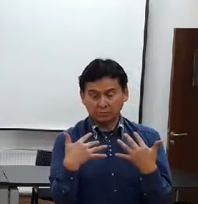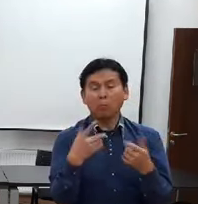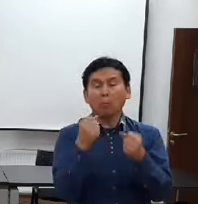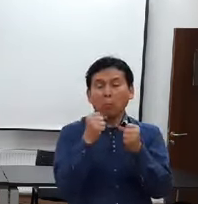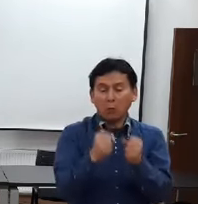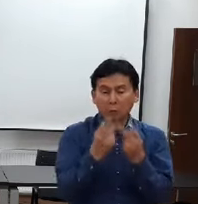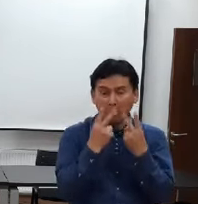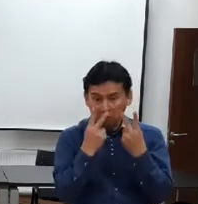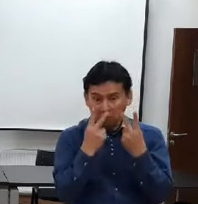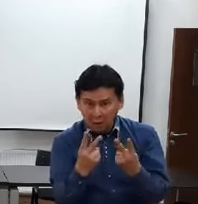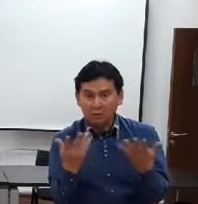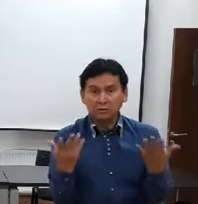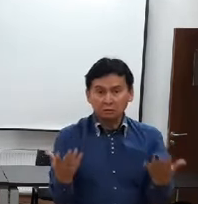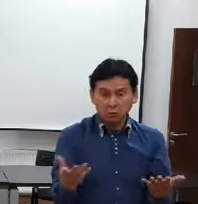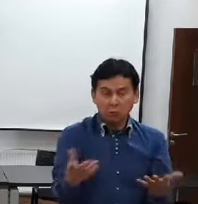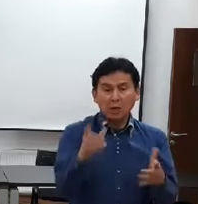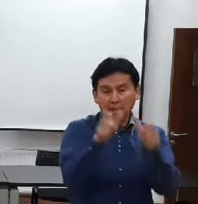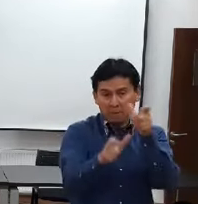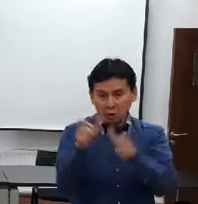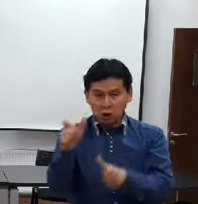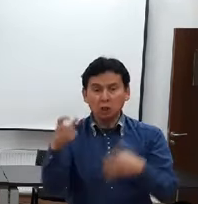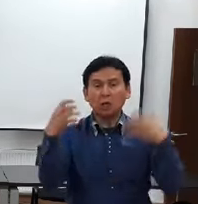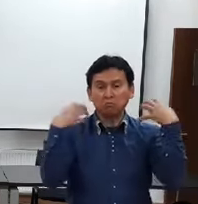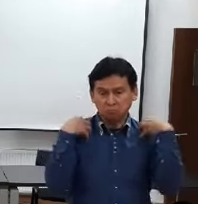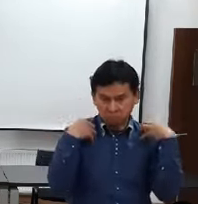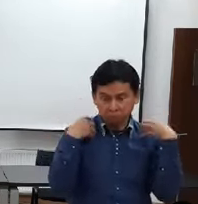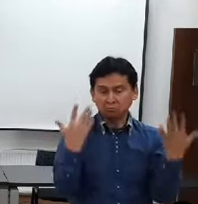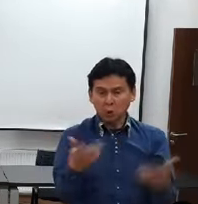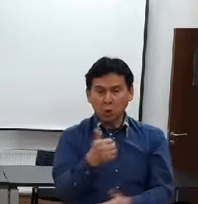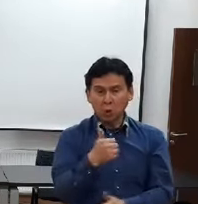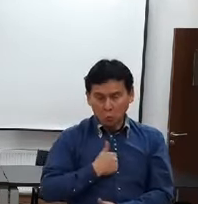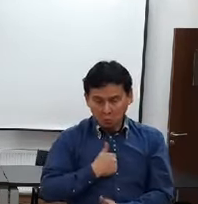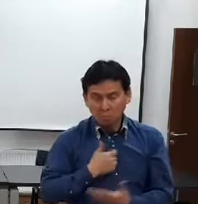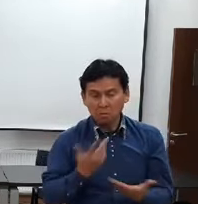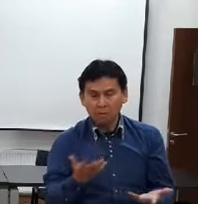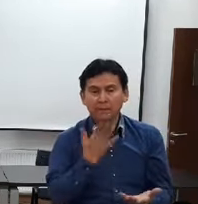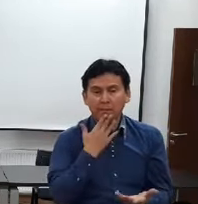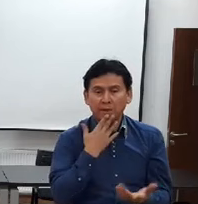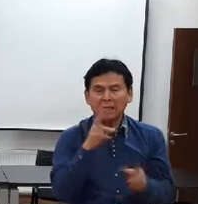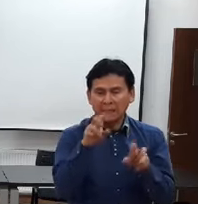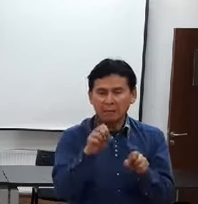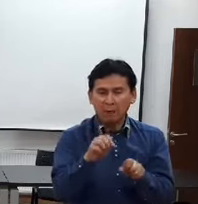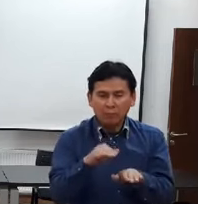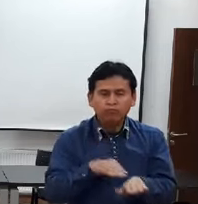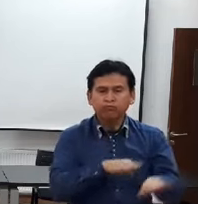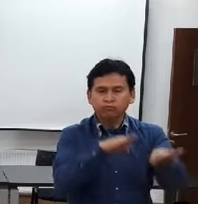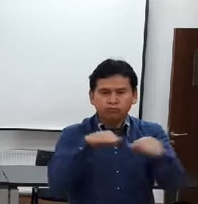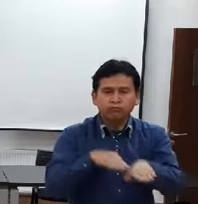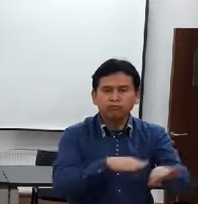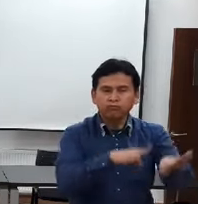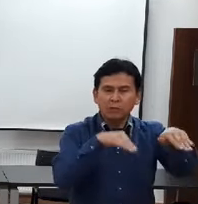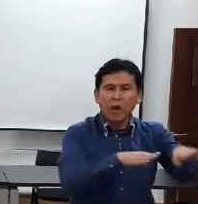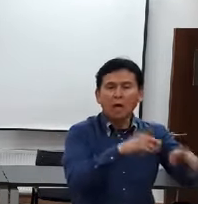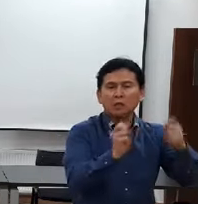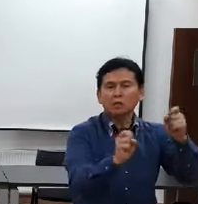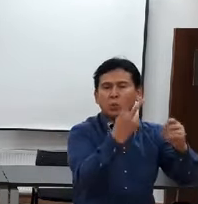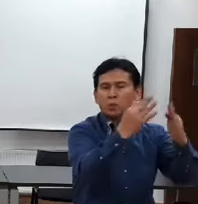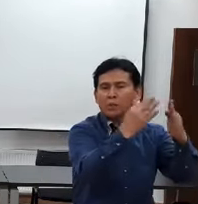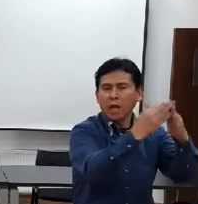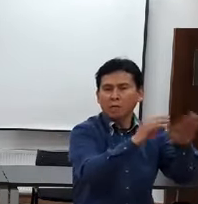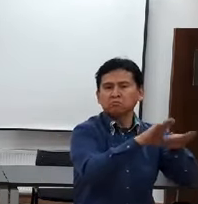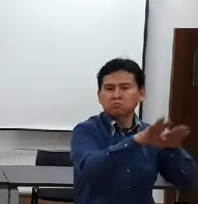podido apreciar que la gente ha sido bastante responsable también, y por lo tanto, los flujos en cuanto a concurrir a segundas